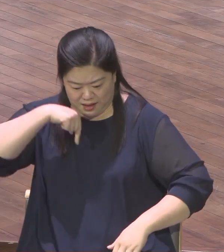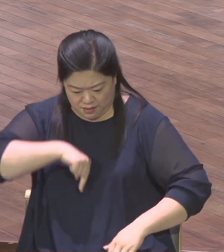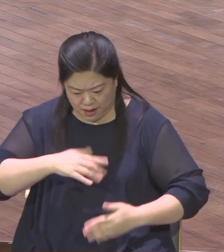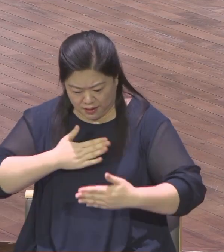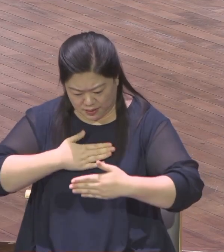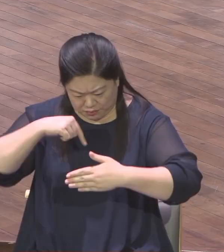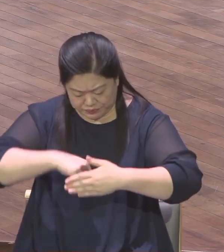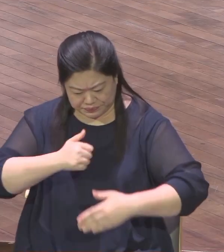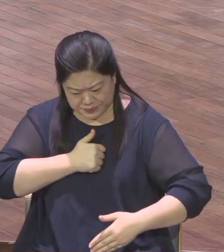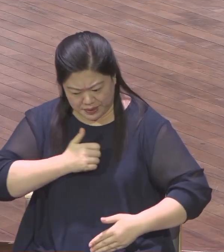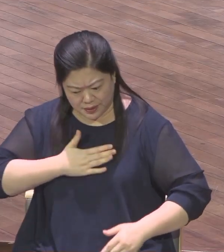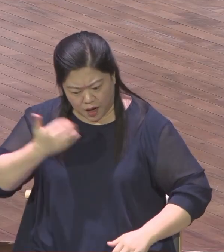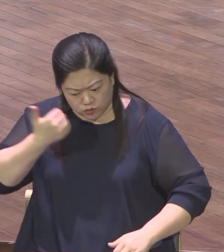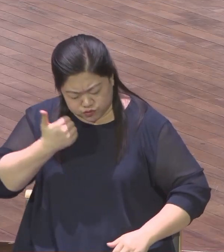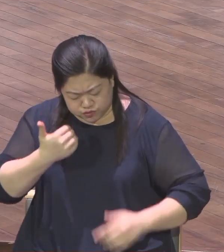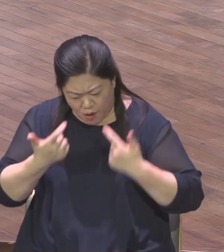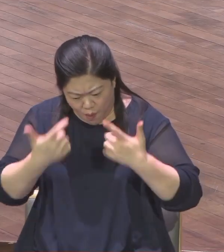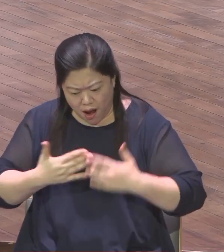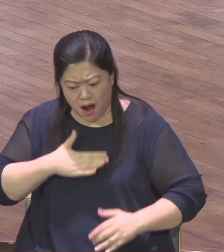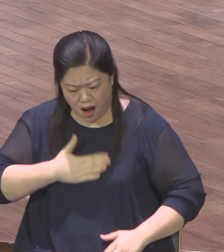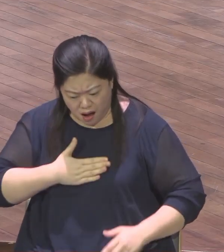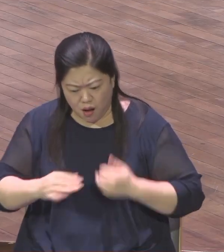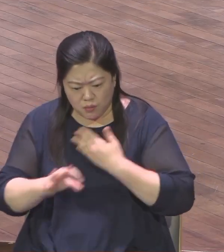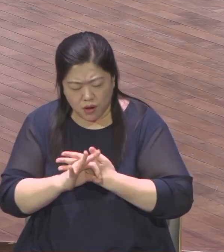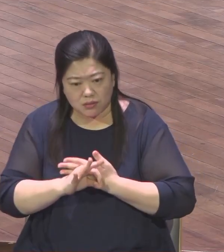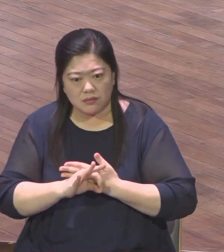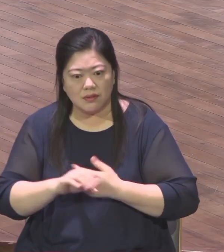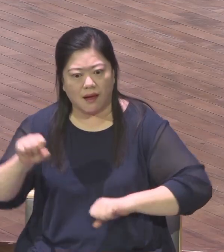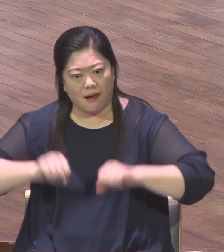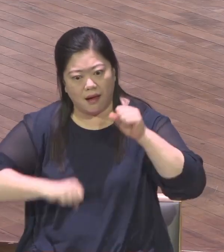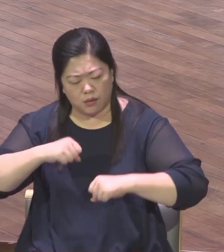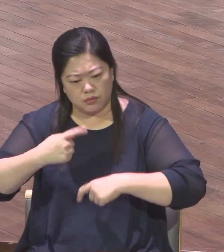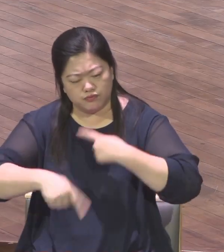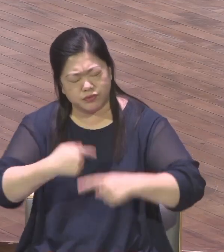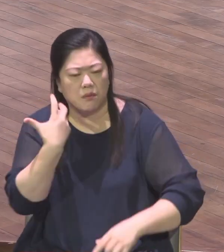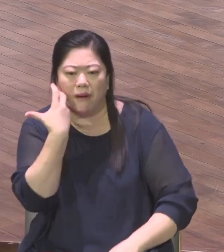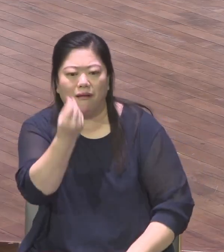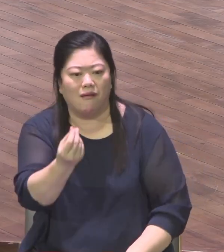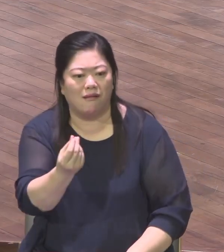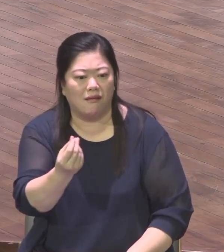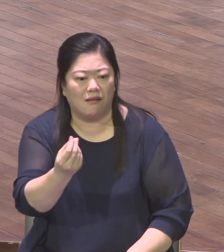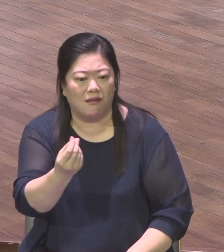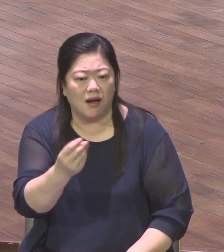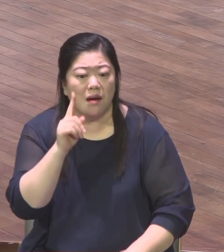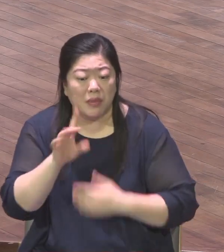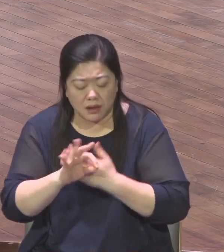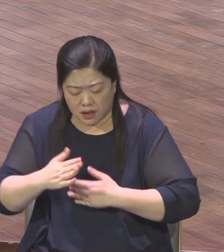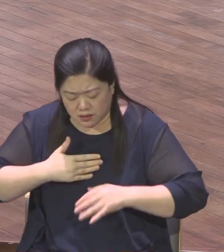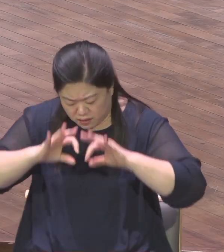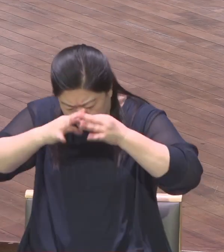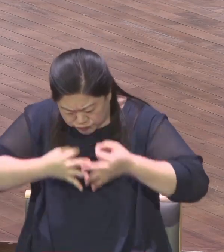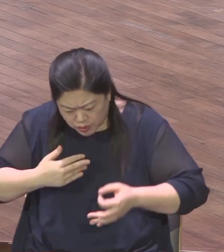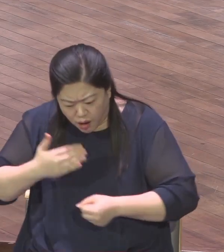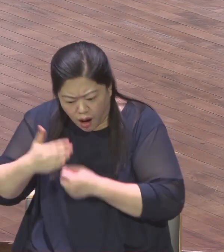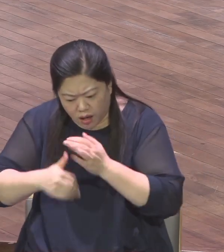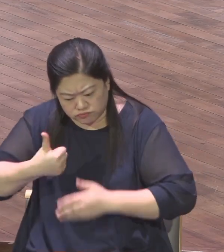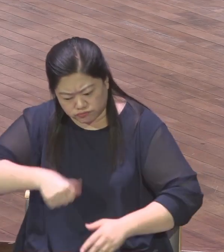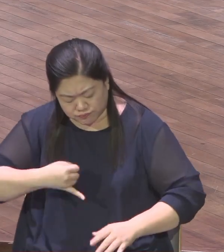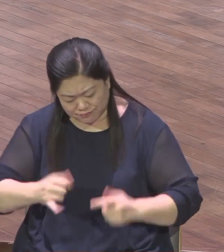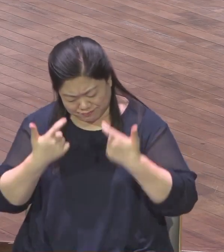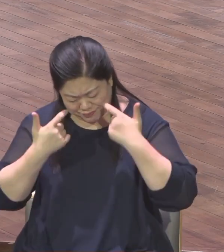돼요. 에르메스도 그런데 우리가 하나님의 자녀로서 영적 정체성, 영적 정체성이 어디서